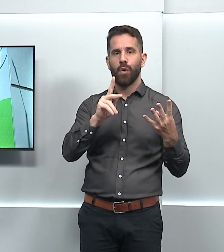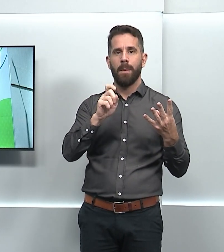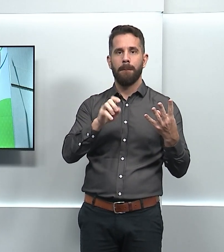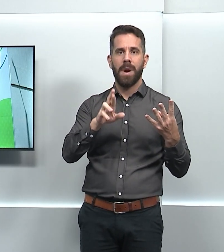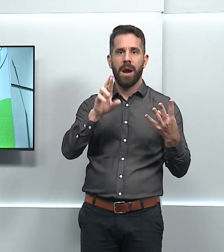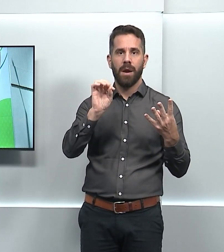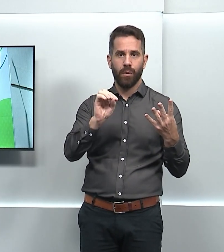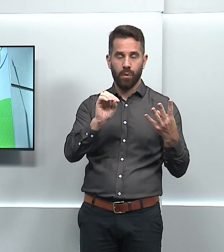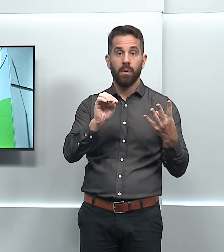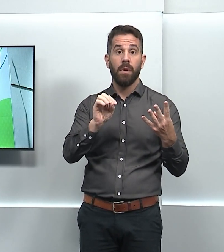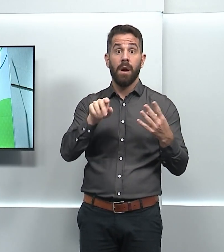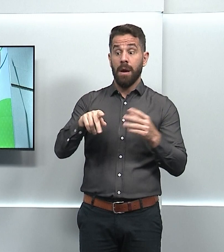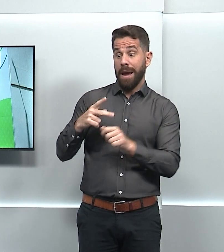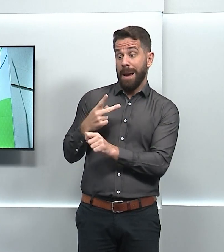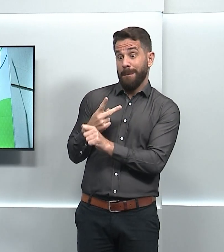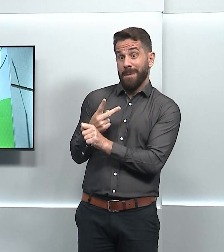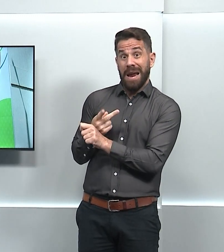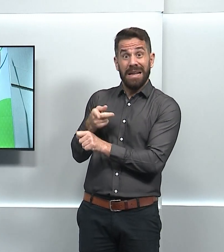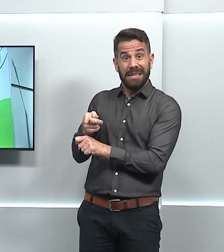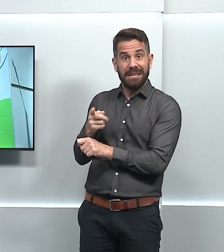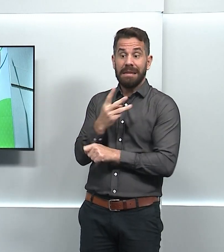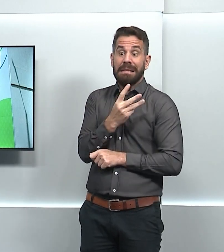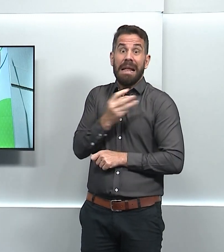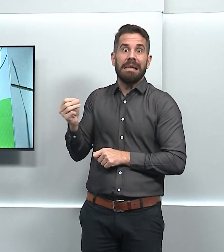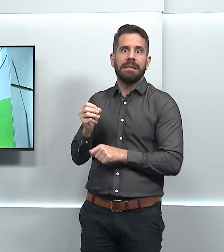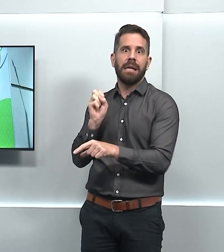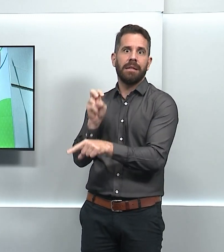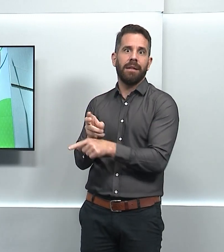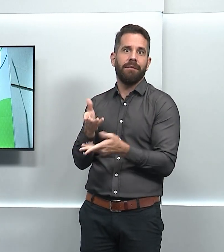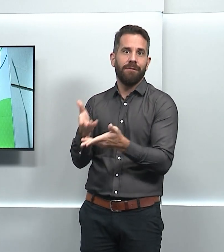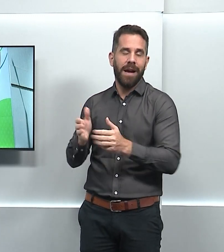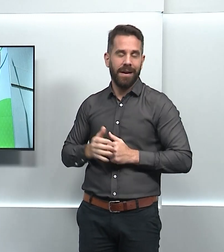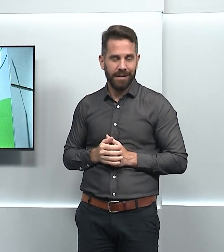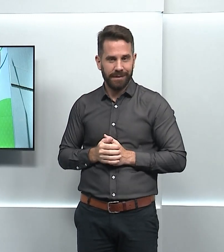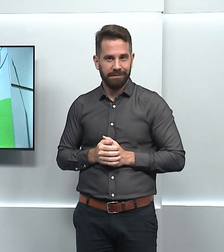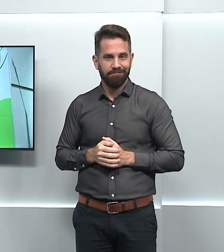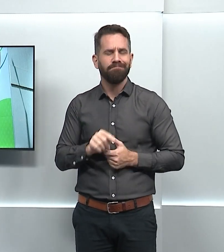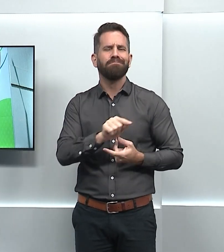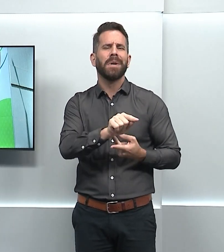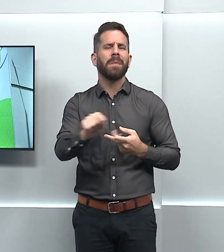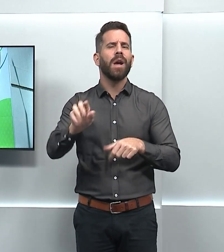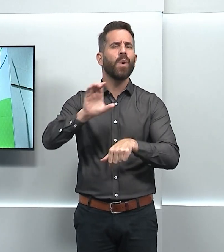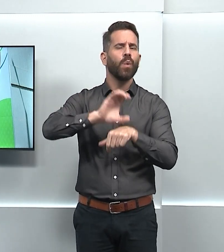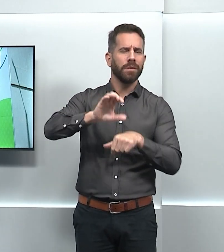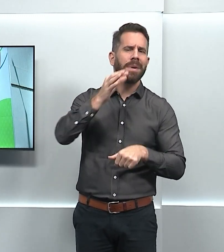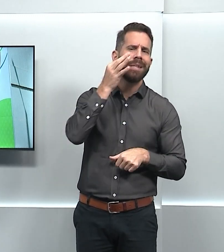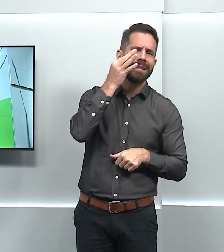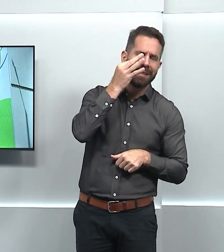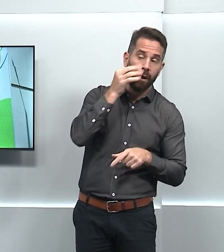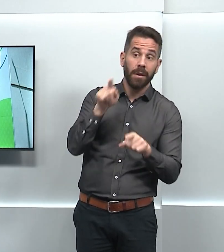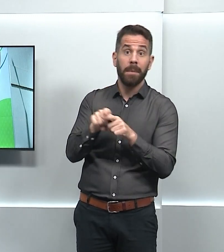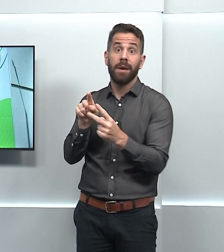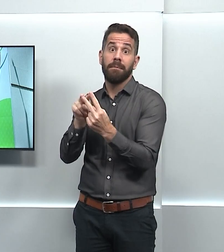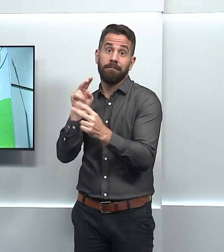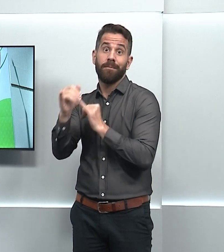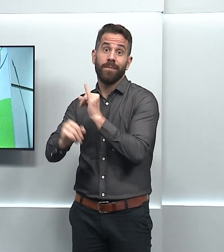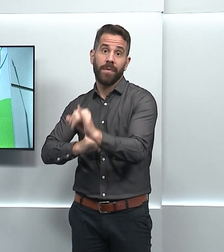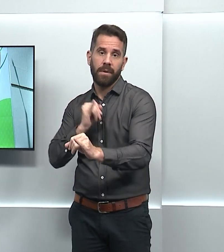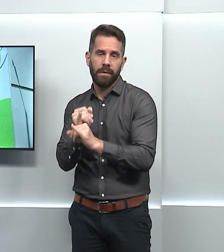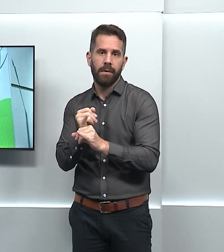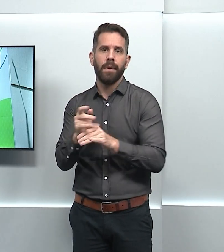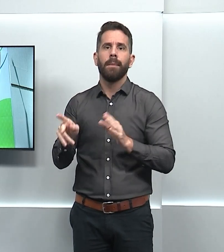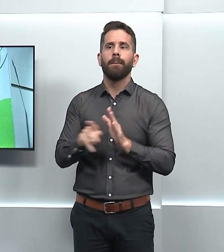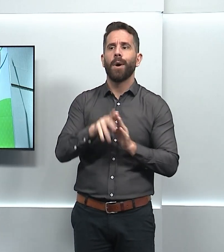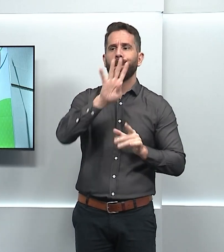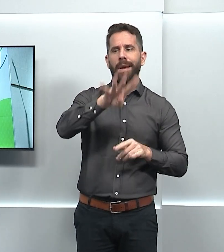de Goiânia tem 300 vagas sendo oferecidas. Entre os cursos presenciais tem alguns aqui, ó. Excel